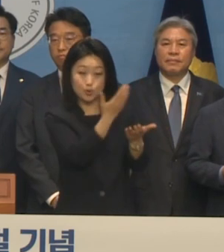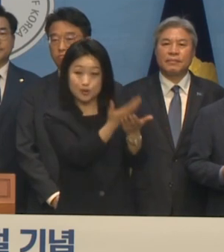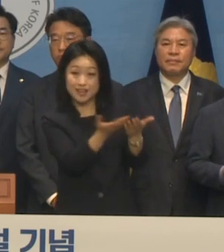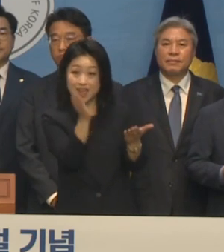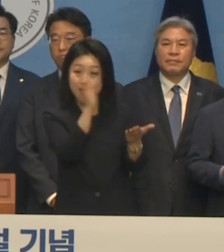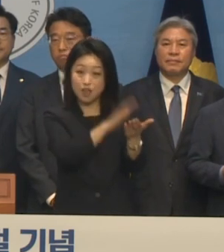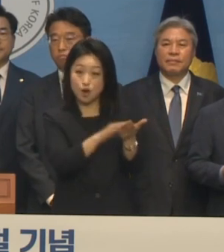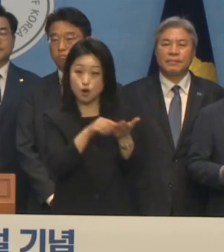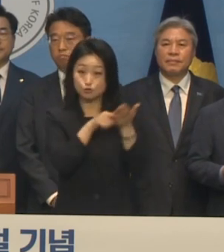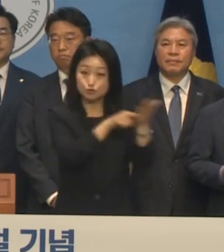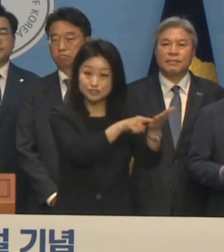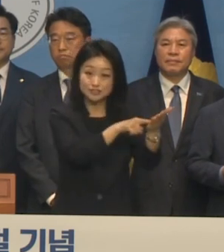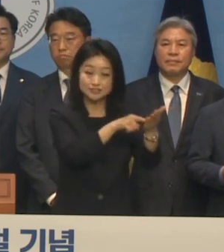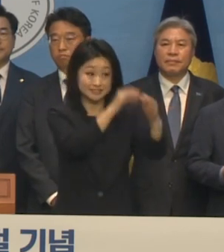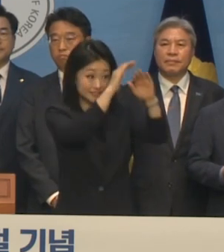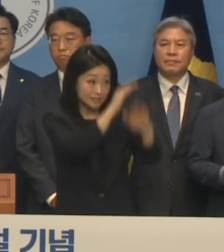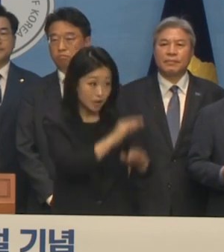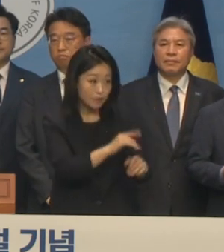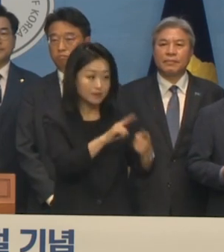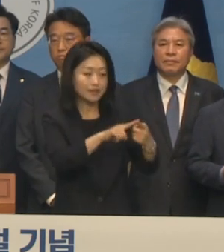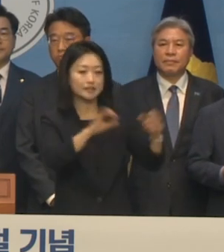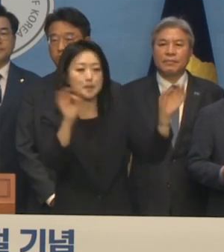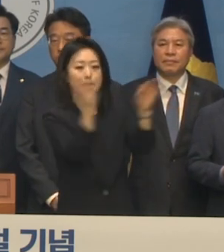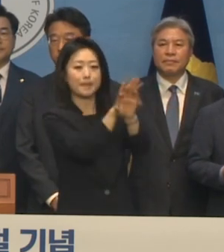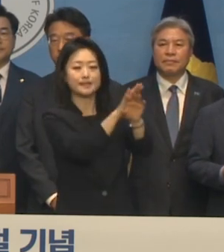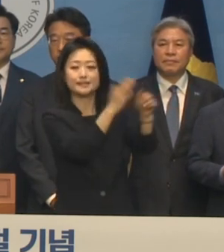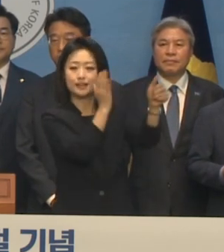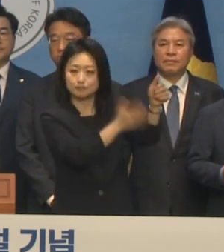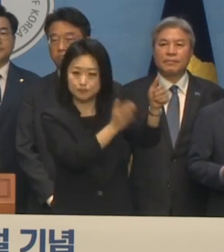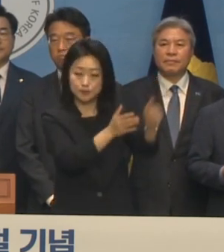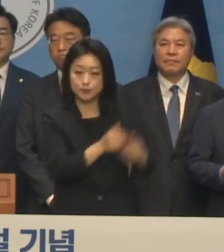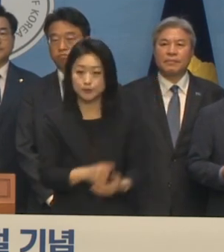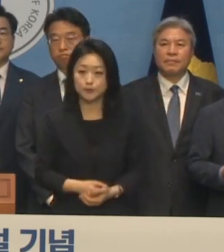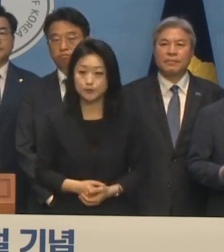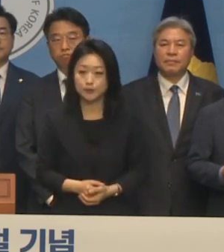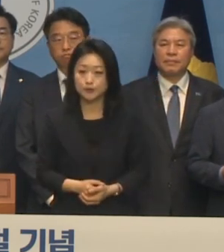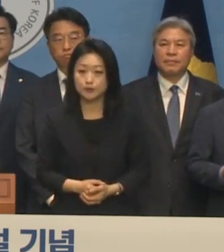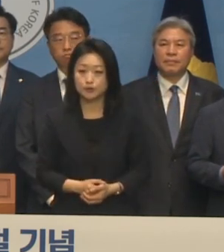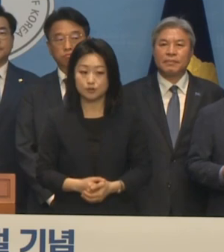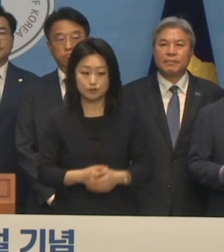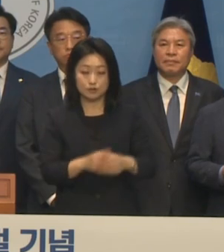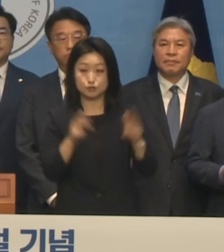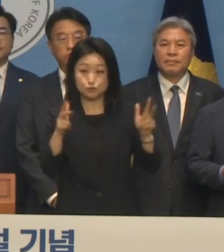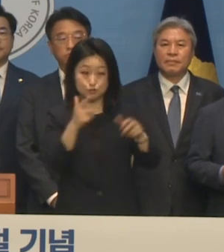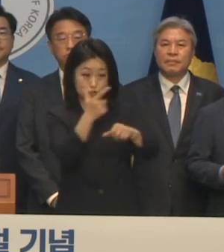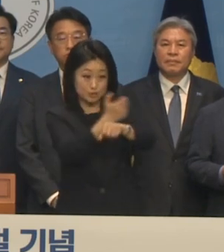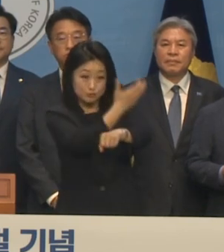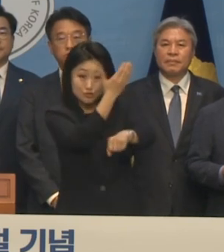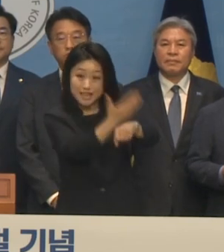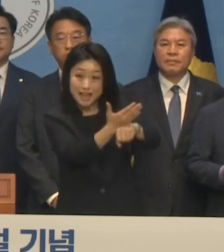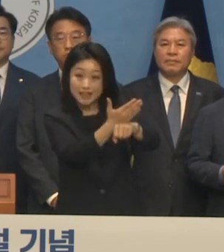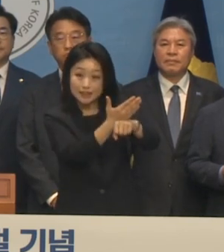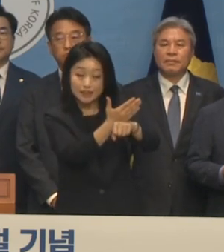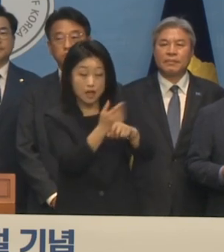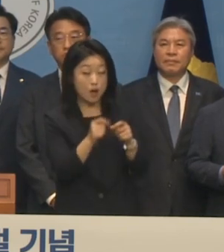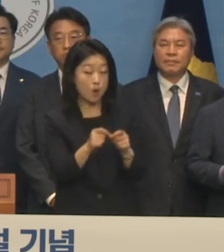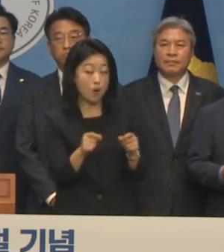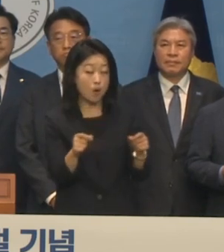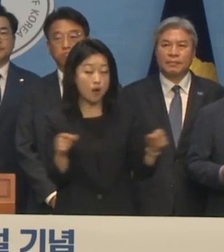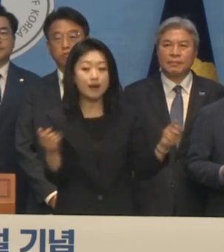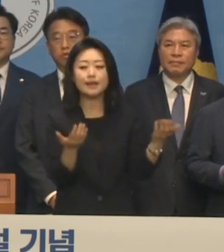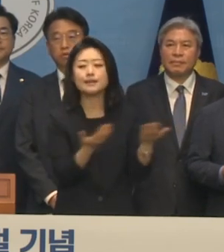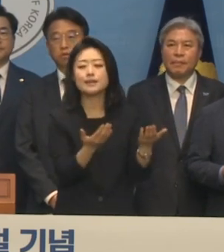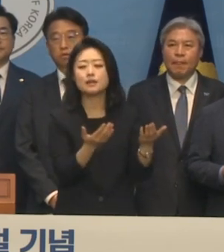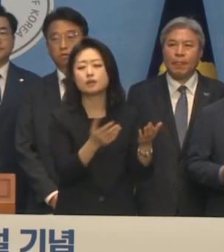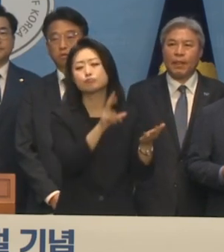추진해온 반노동정책을 폐기해야 마땅합니다. 주 69시간제로 상징되는 장시간